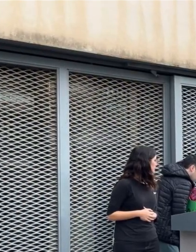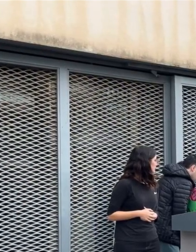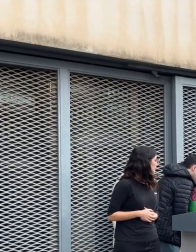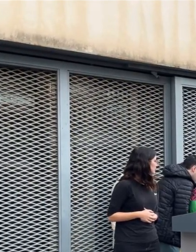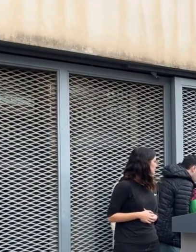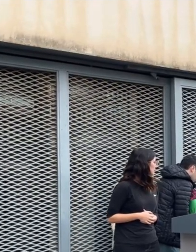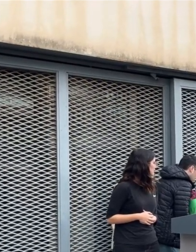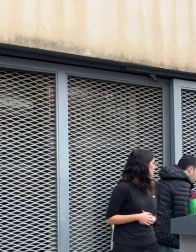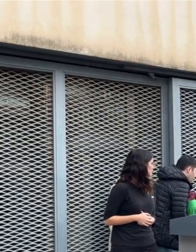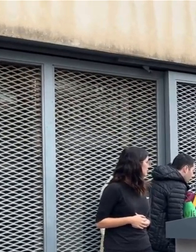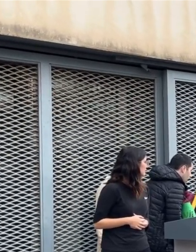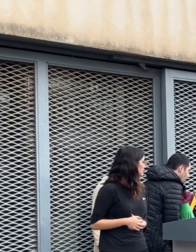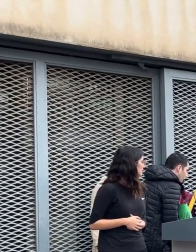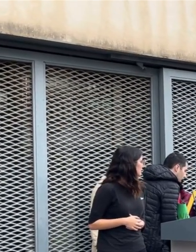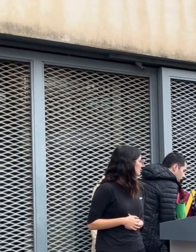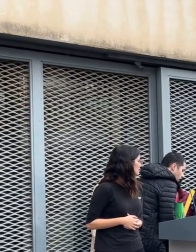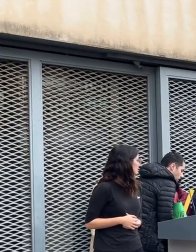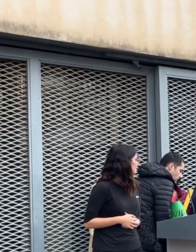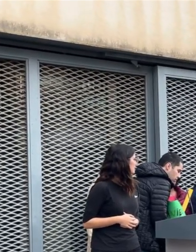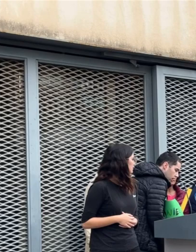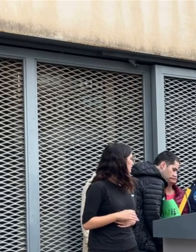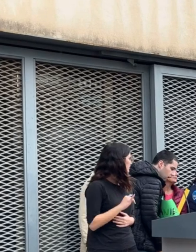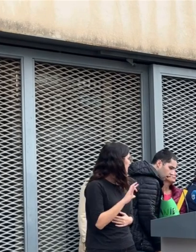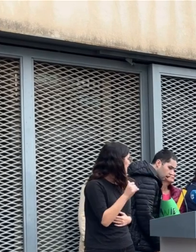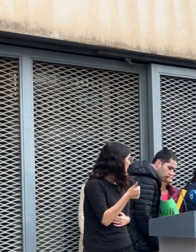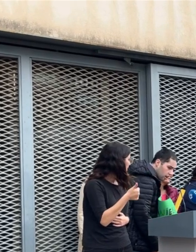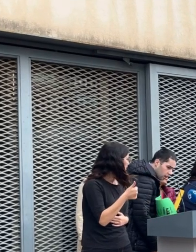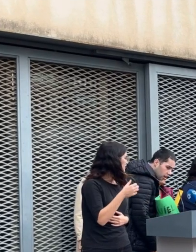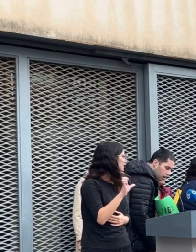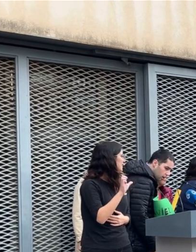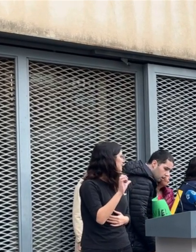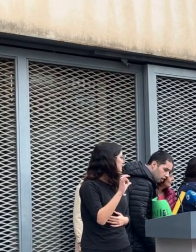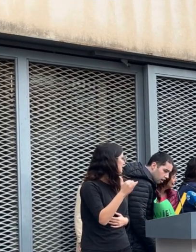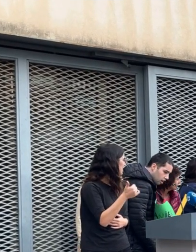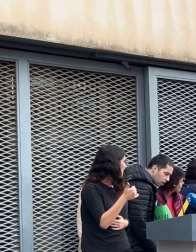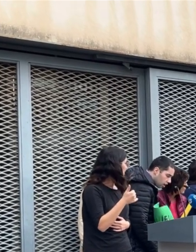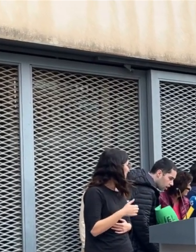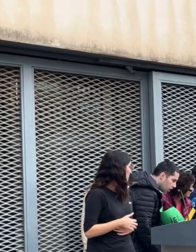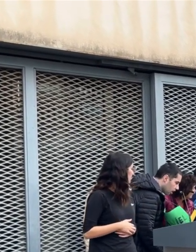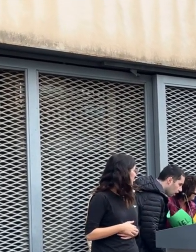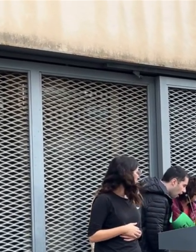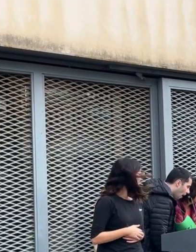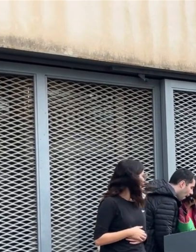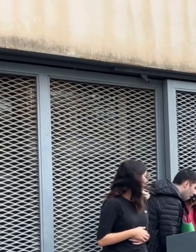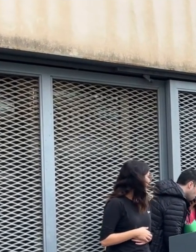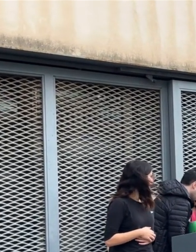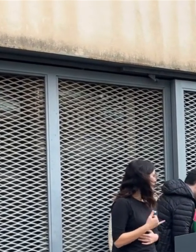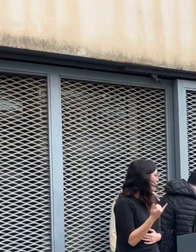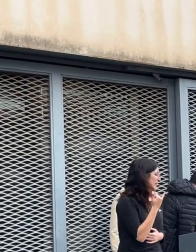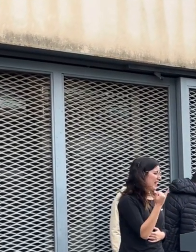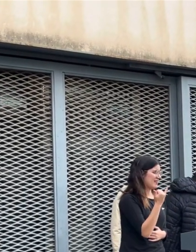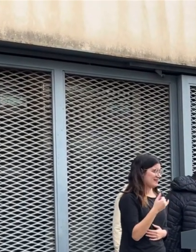Sí, Aisa. Aisa. Trata.